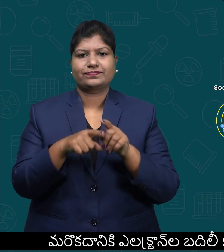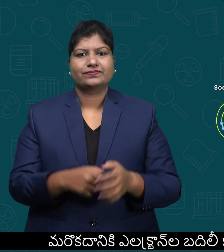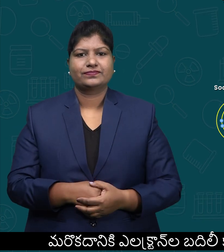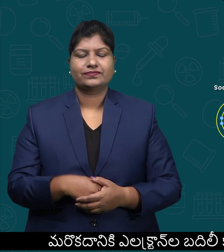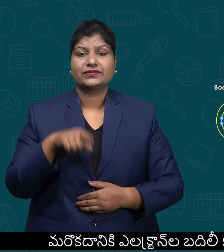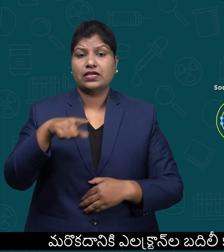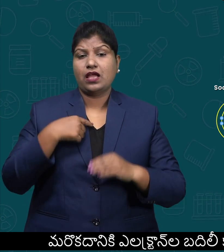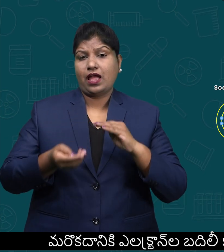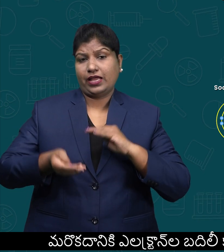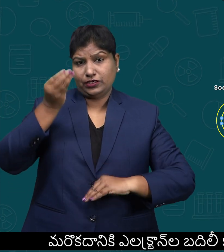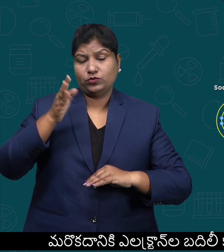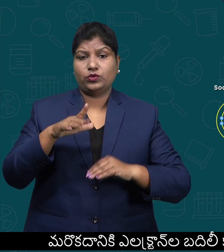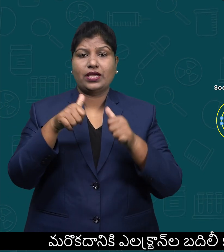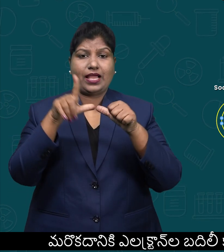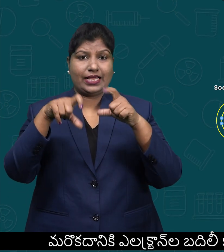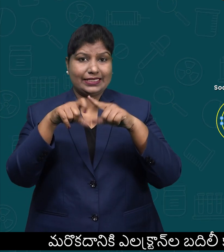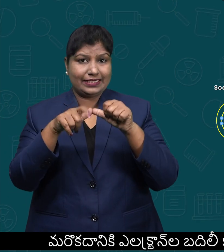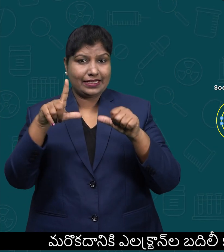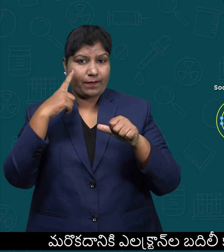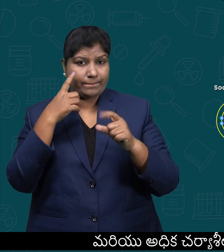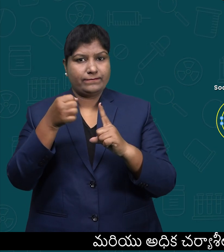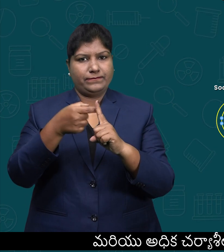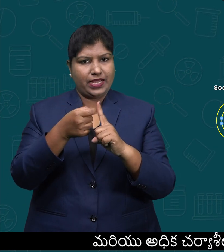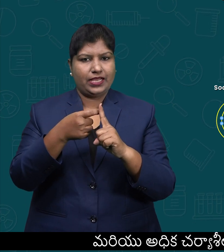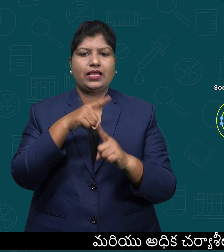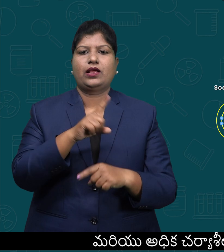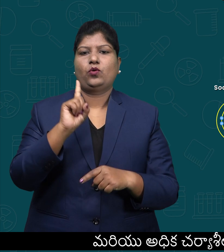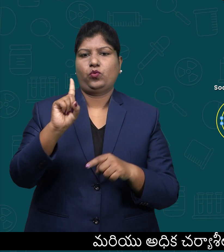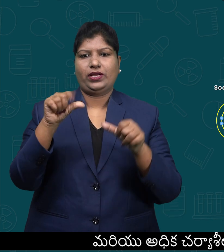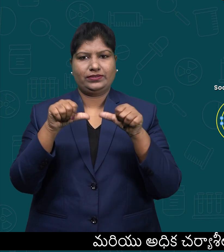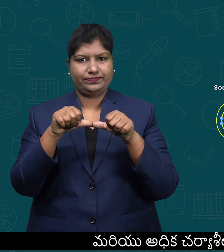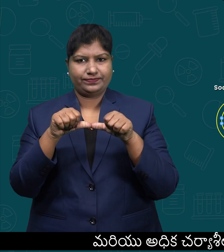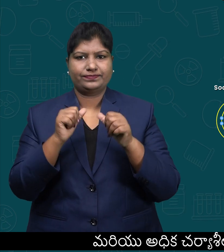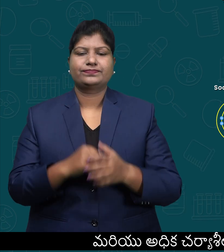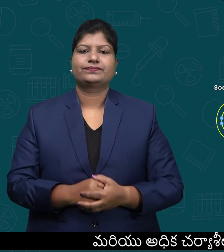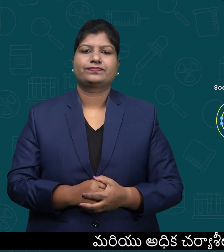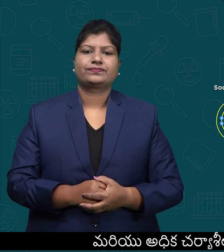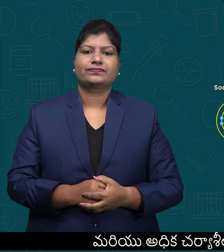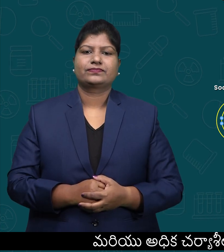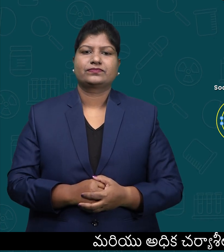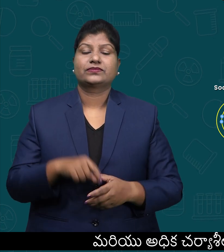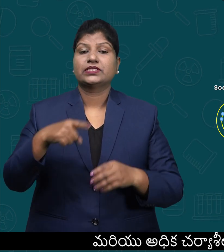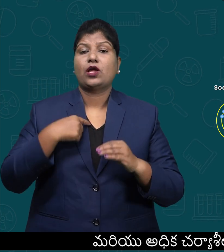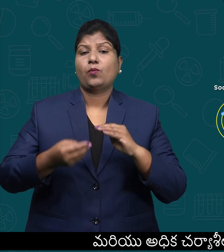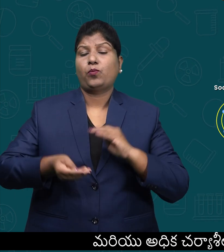చర్యాశీలక క్షార లోహాలు 1A మరియు అధిక చర్యాశీలక నాన్